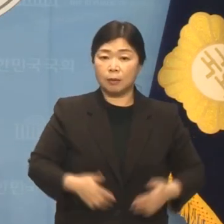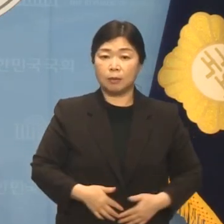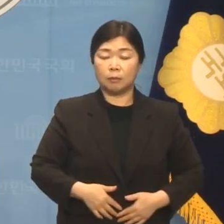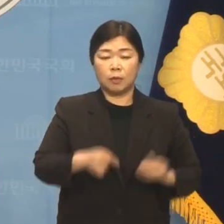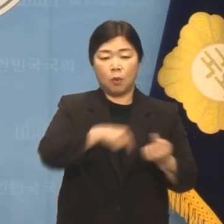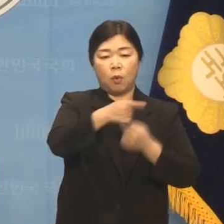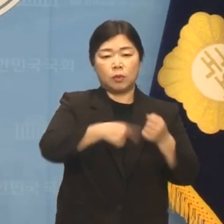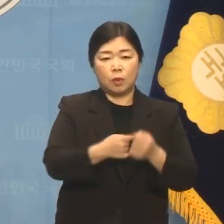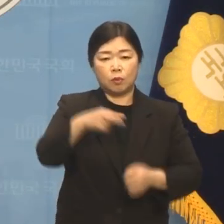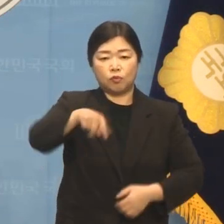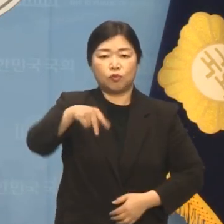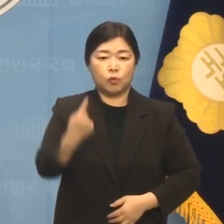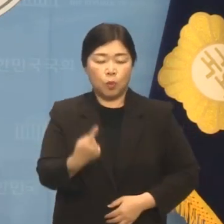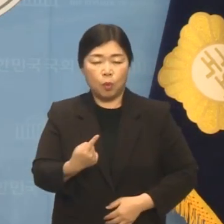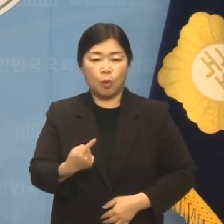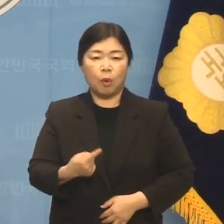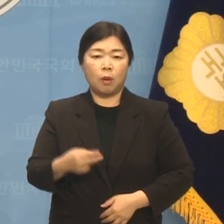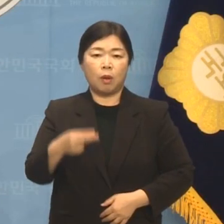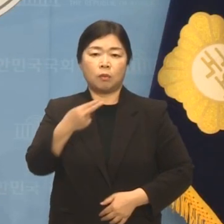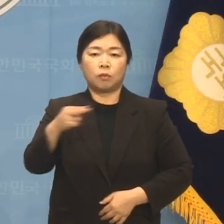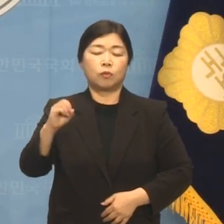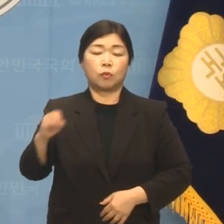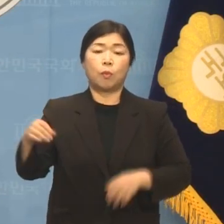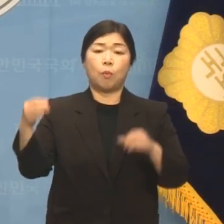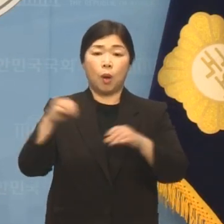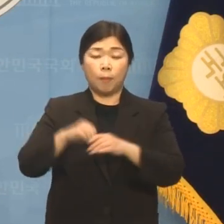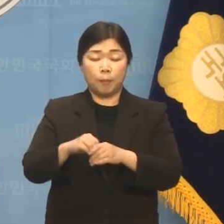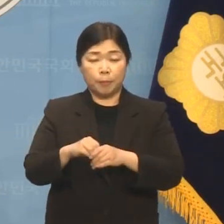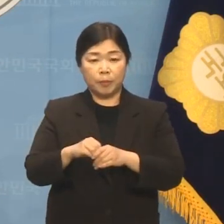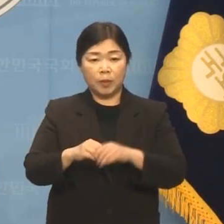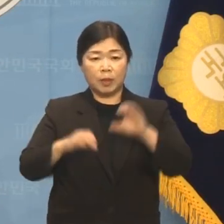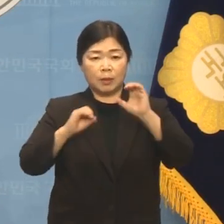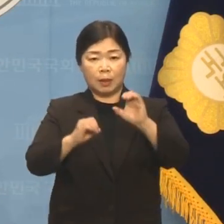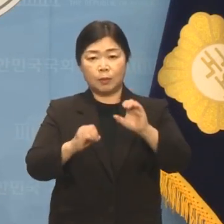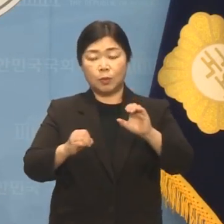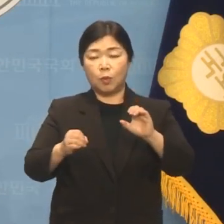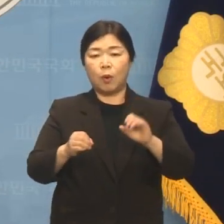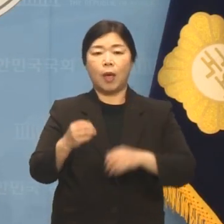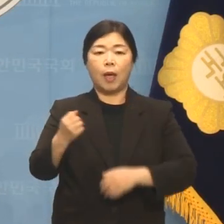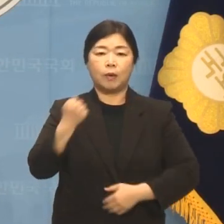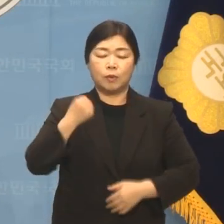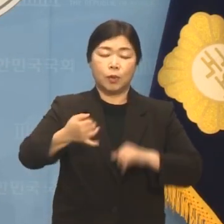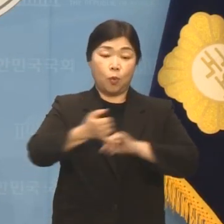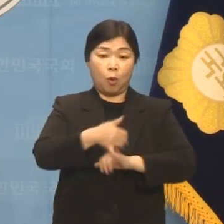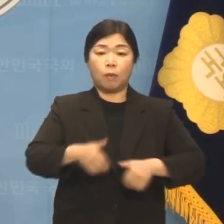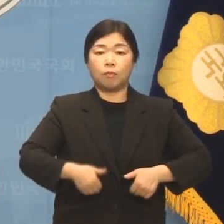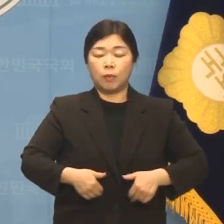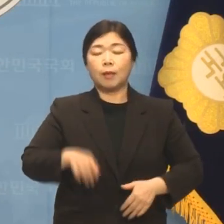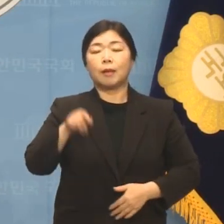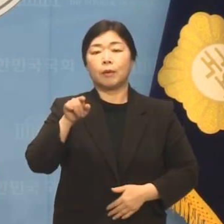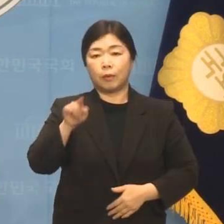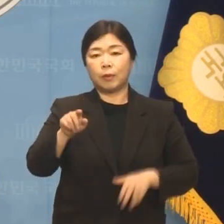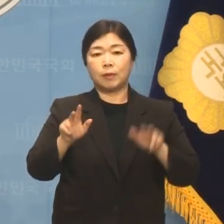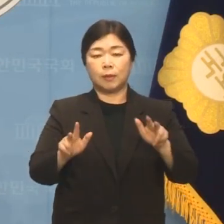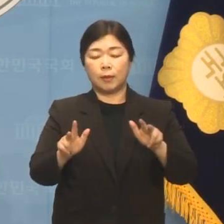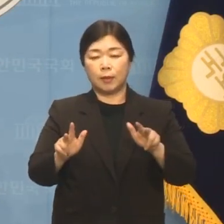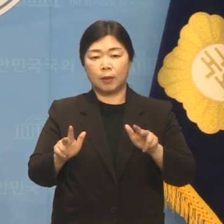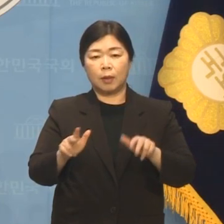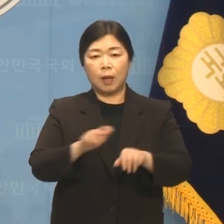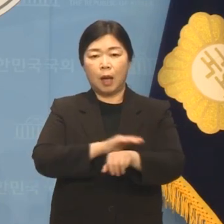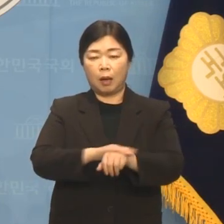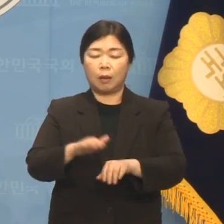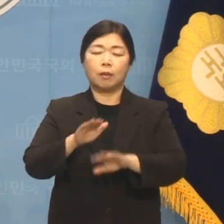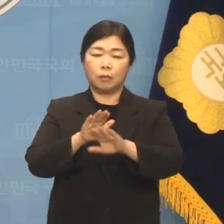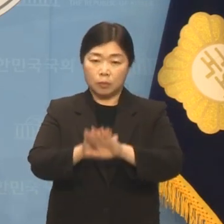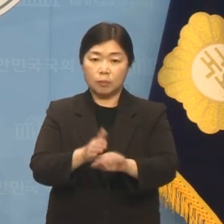원전과 수소를 포함한 무탄소 에너지가 반드시 필요하다는 것을 이제는 똑바로 알아야 할